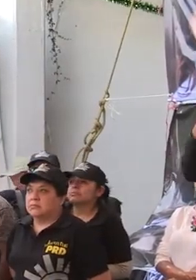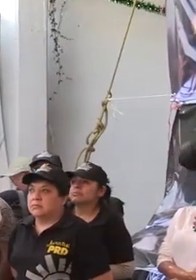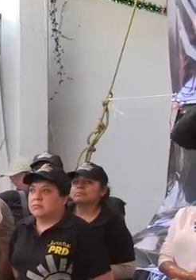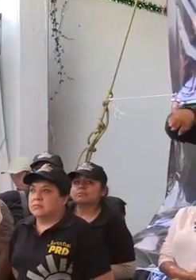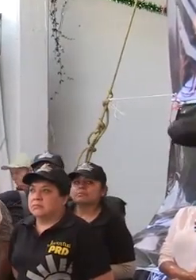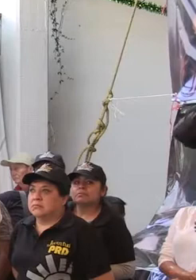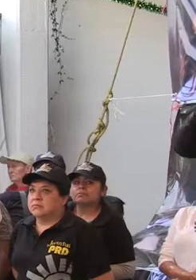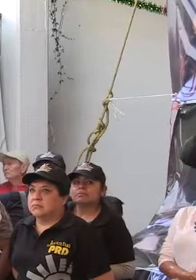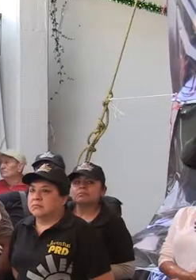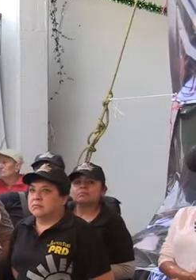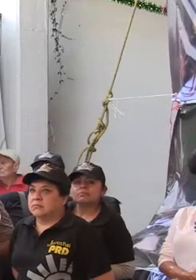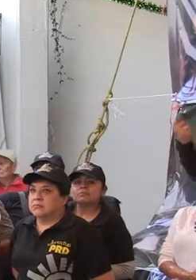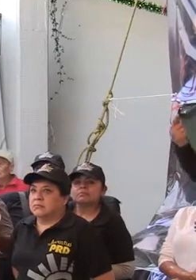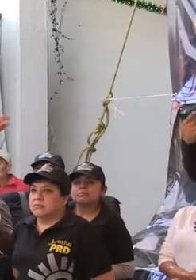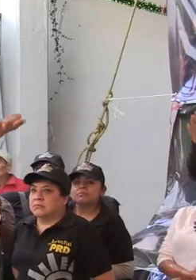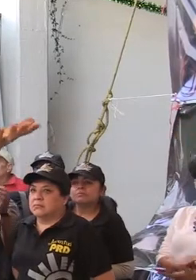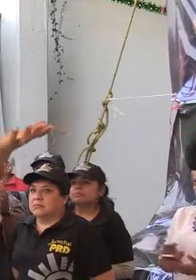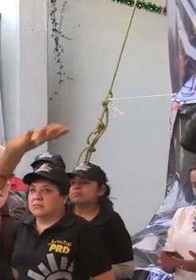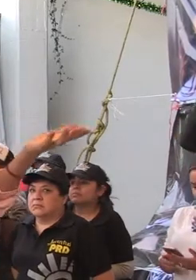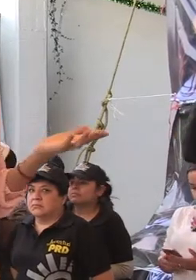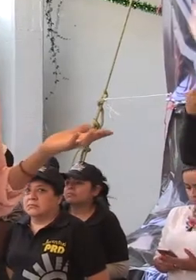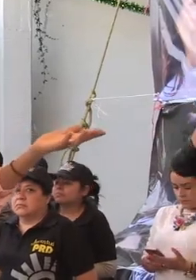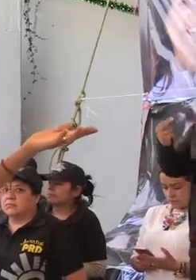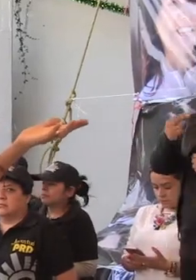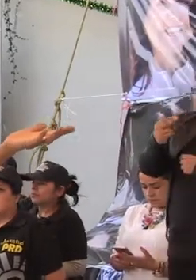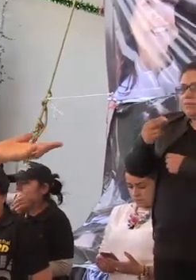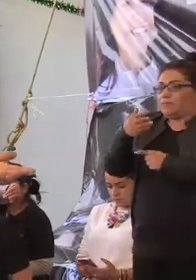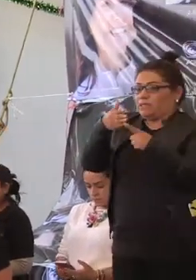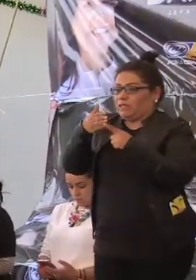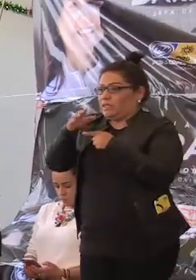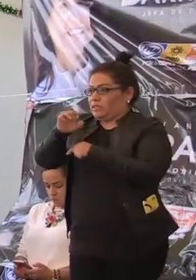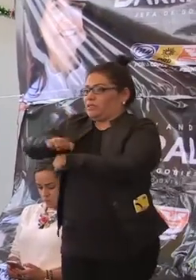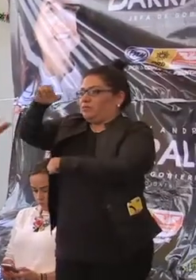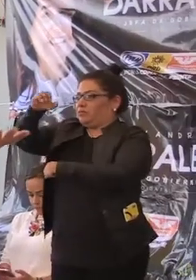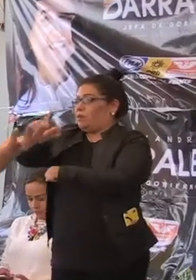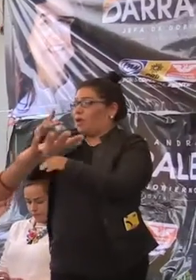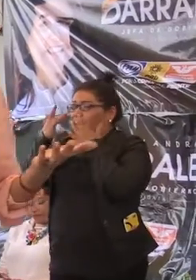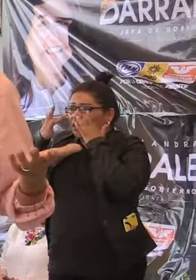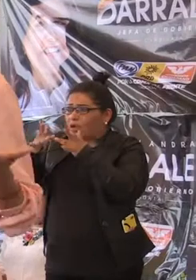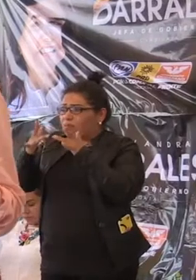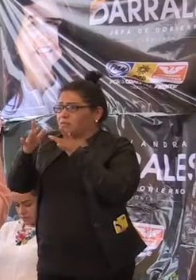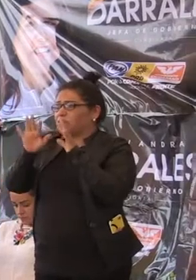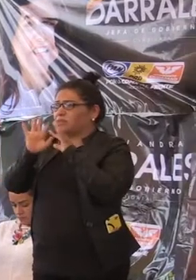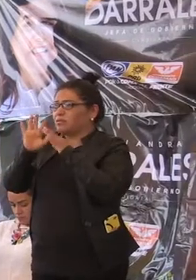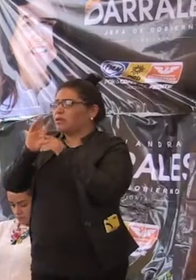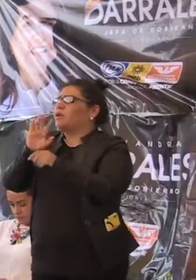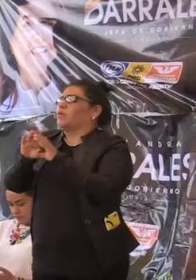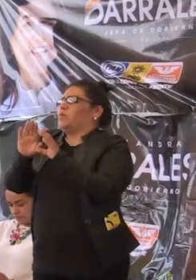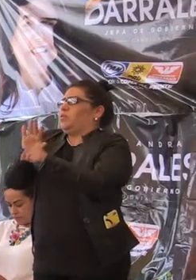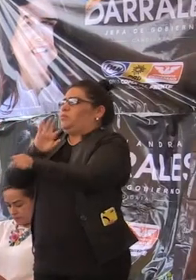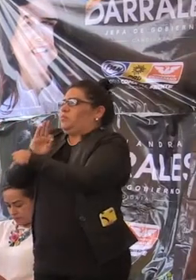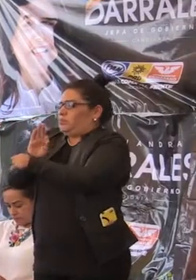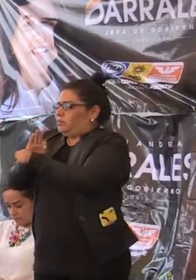todos los niños en la escuela, porque imagínense ustedes que a esa edad los niños ya no tengan la manera de defenderse